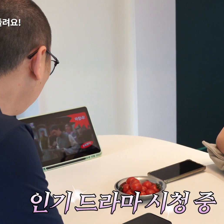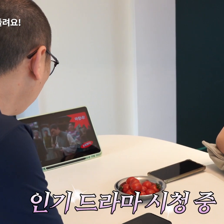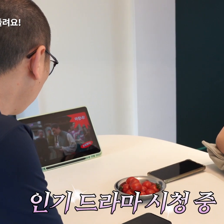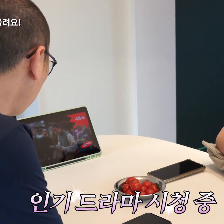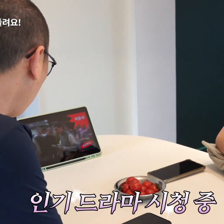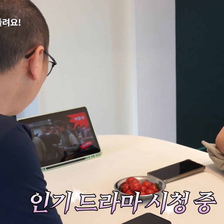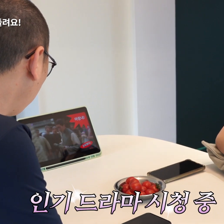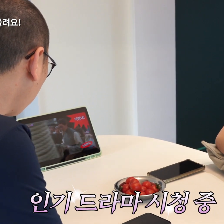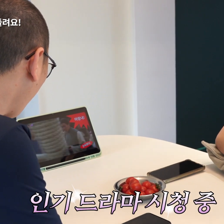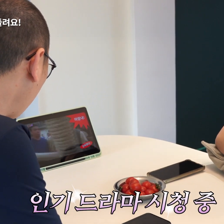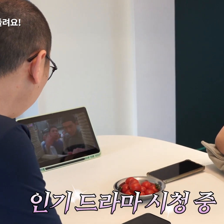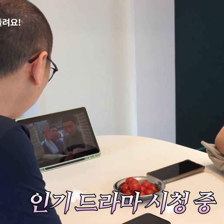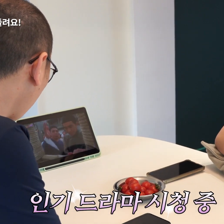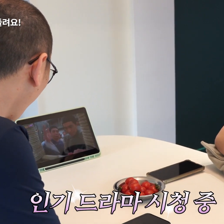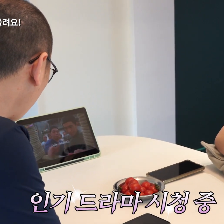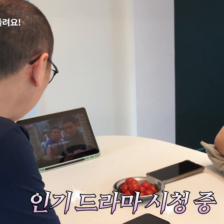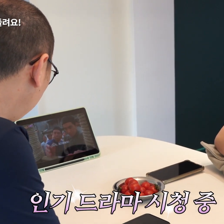인기 드라마 시청 중.